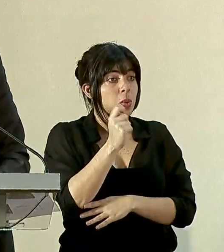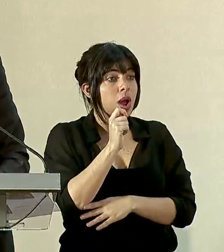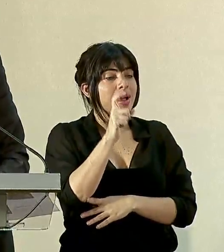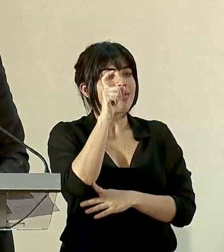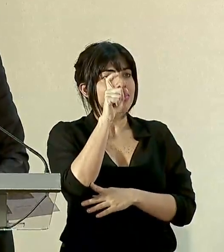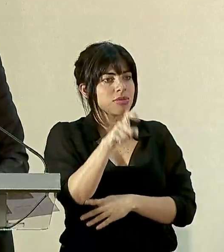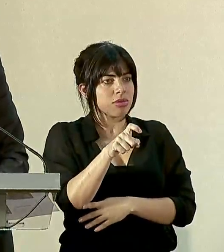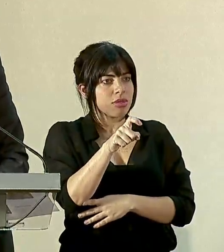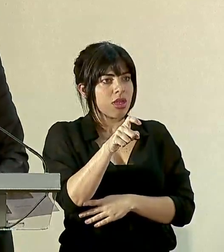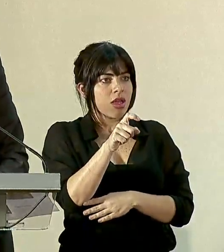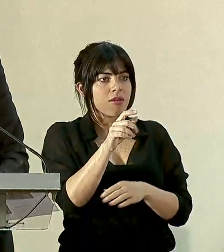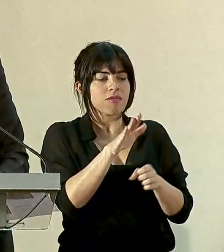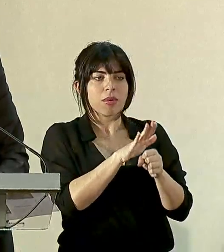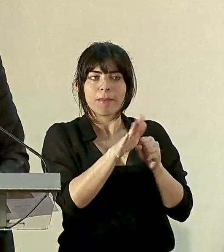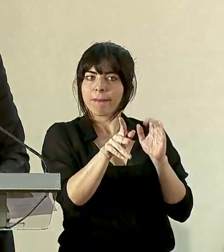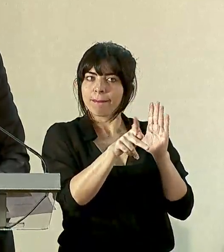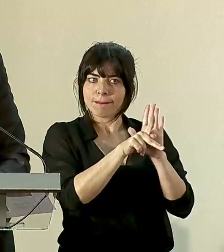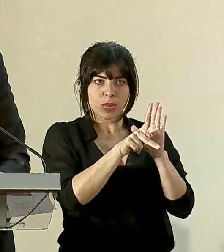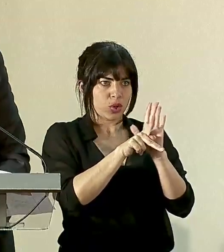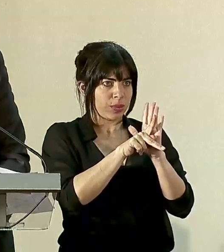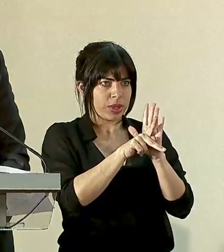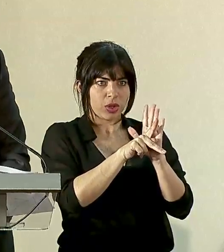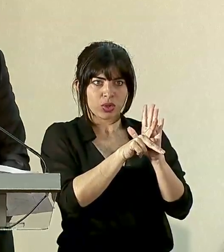debe quedar completamente prohibido.